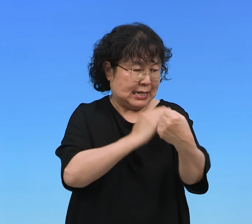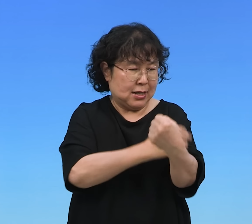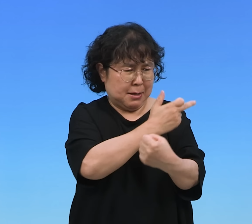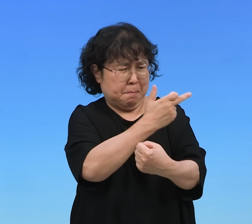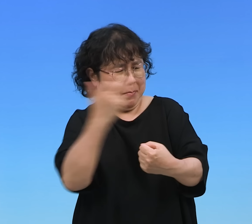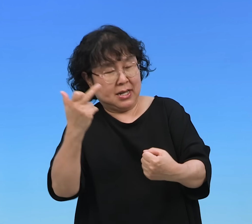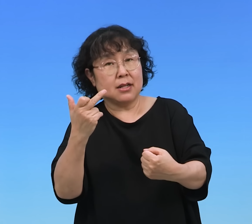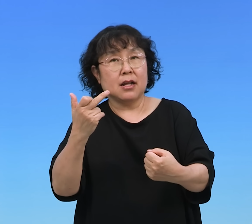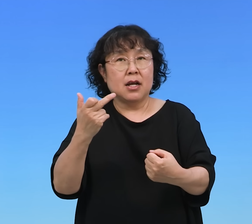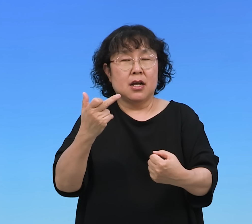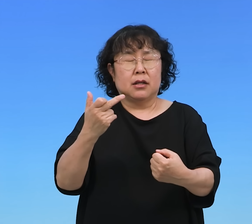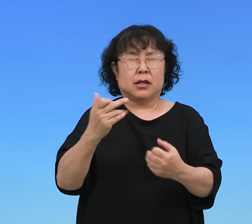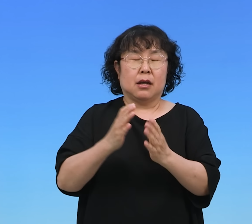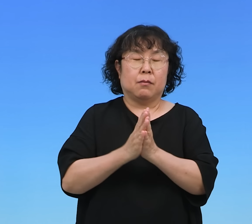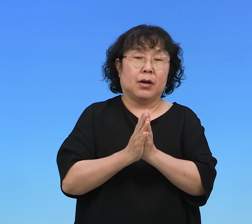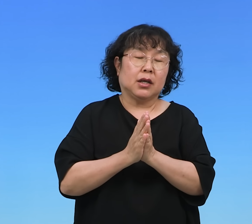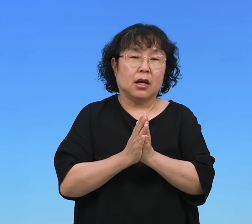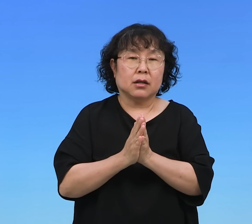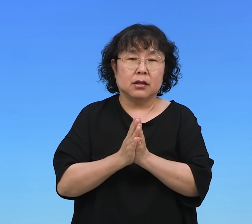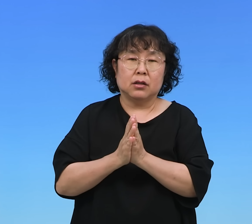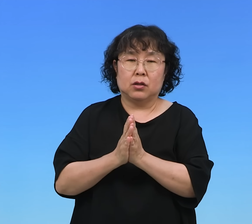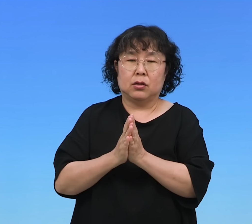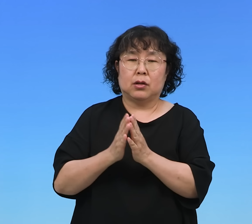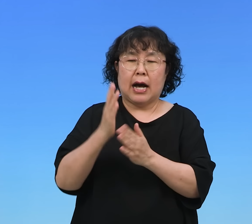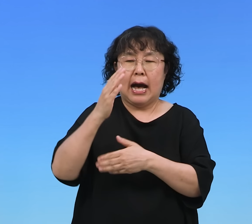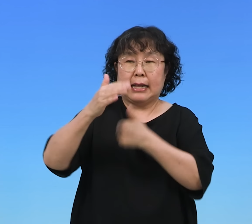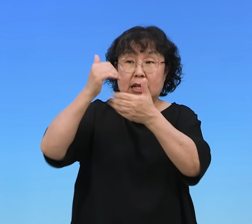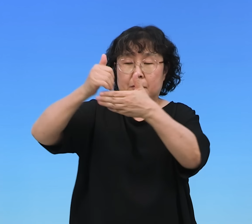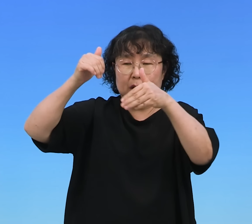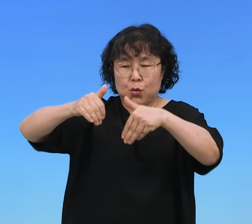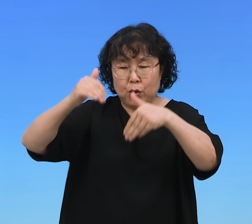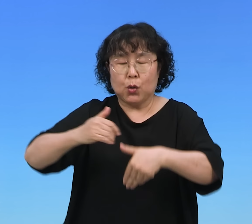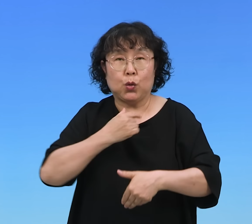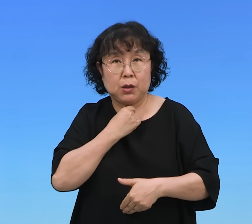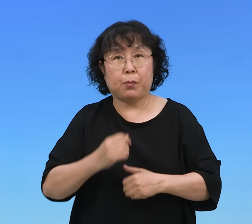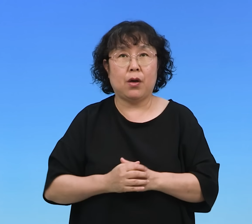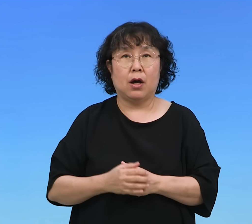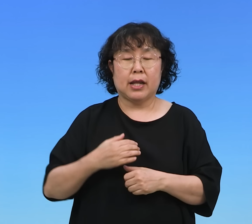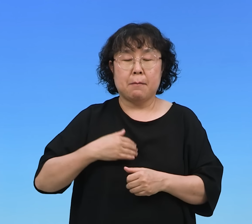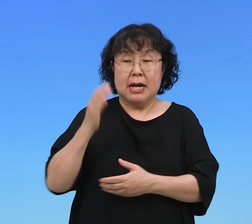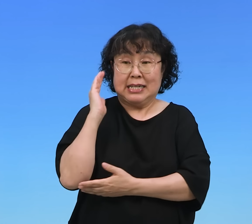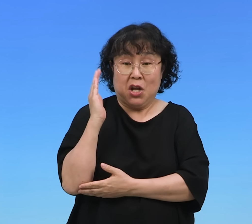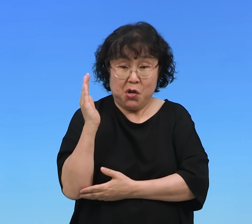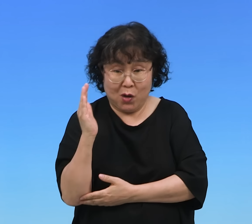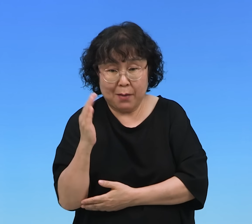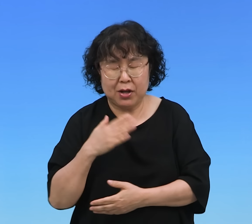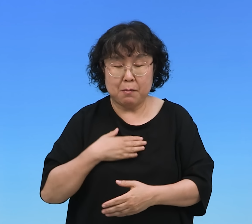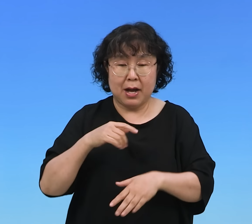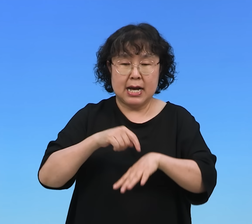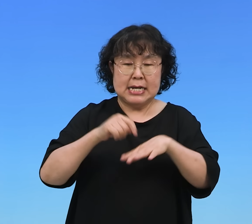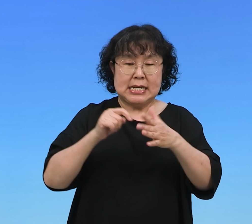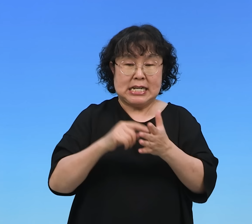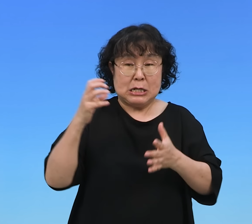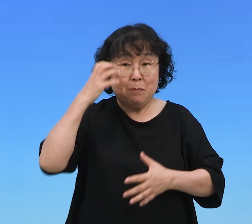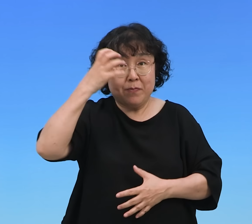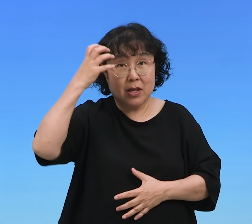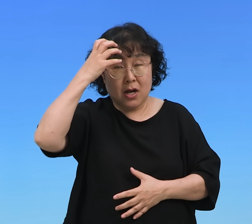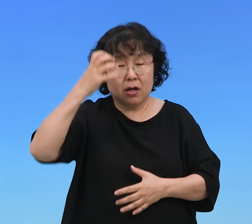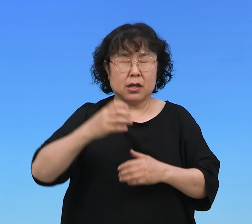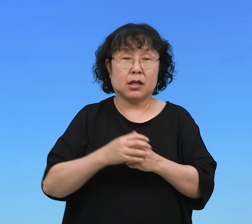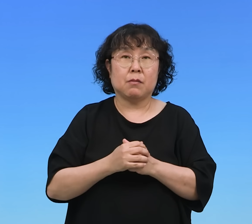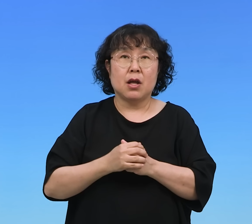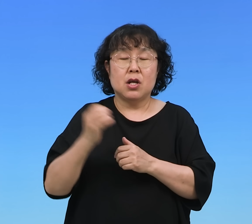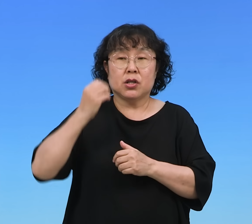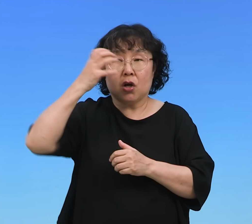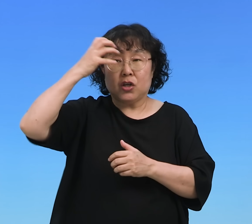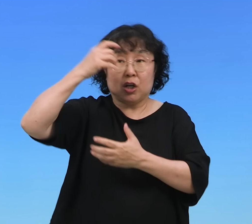싶습니다. 뭐 오늘 막 주일 설교 한번 준비해서 설교하면 막 모든 심령들이 뒤집어지고 녹아내리고 막 불이 임하고